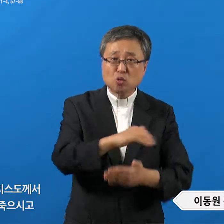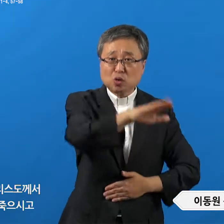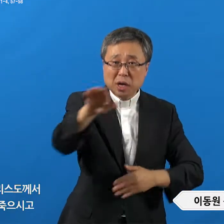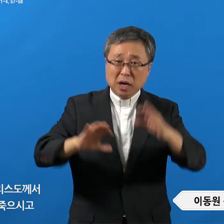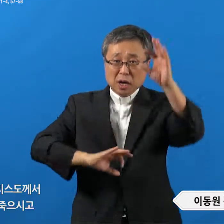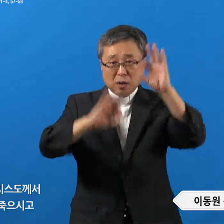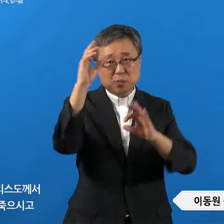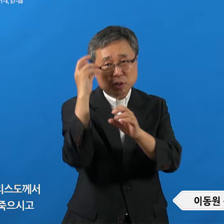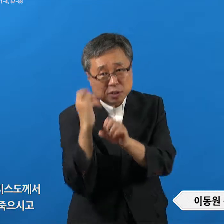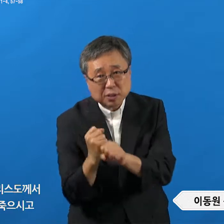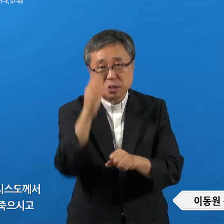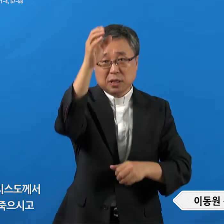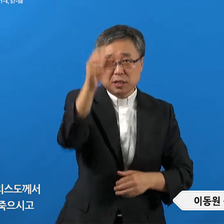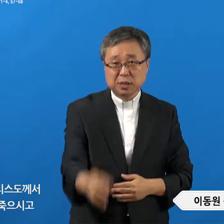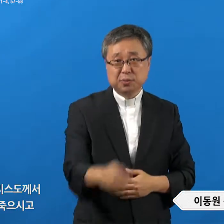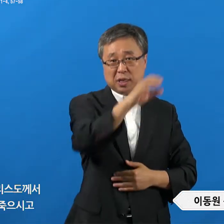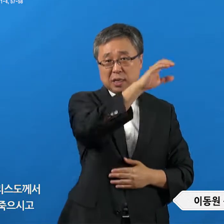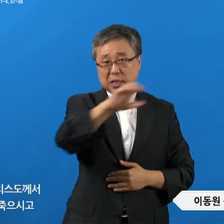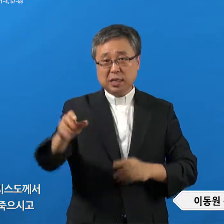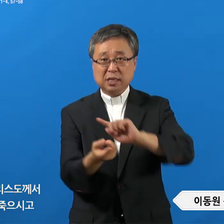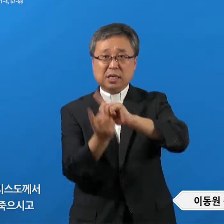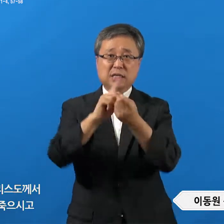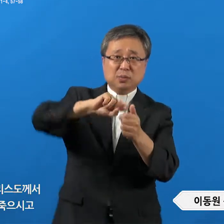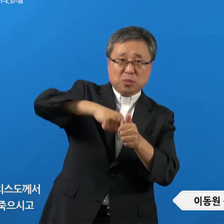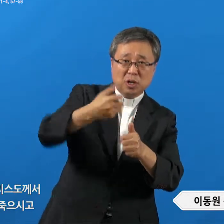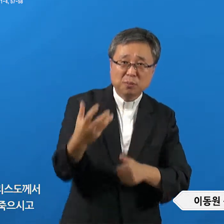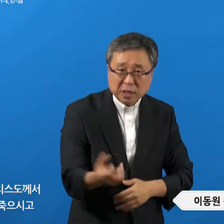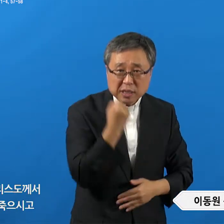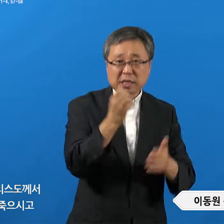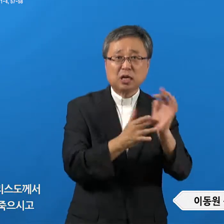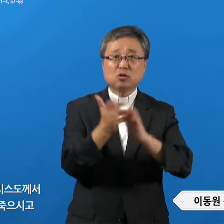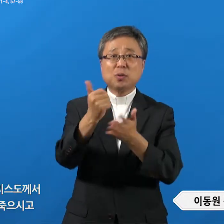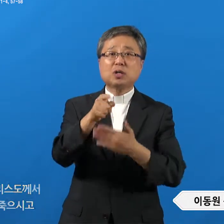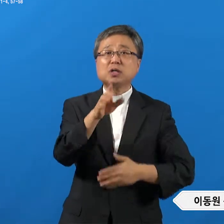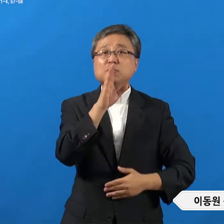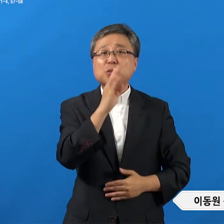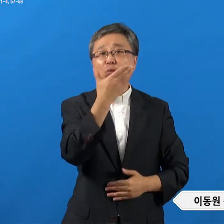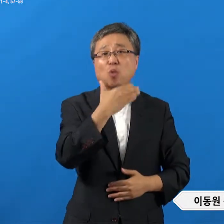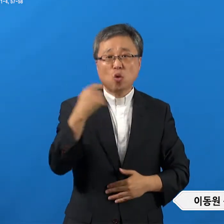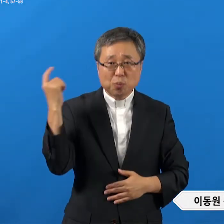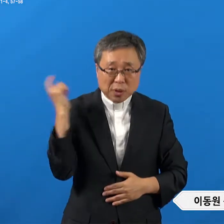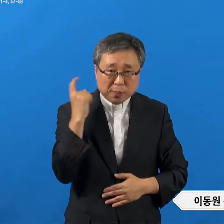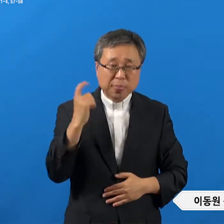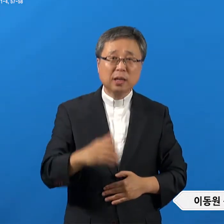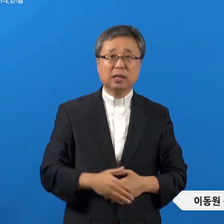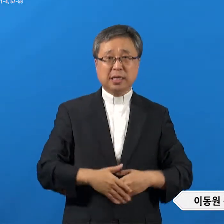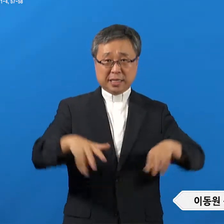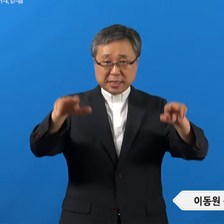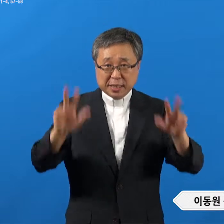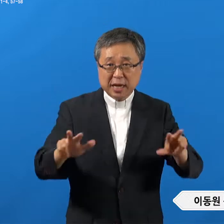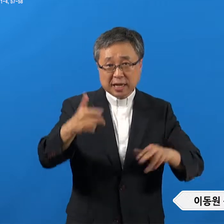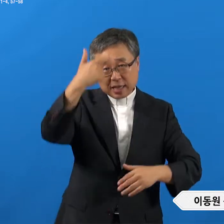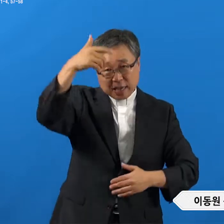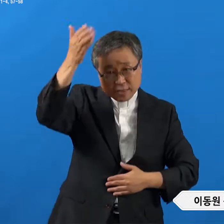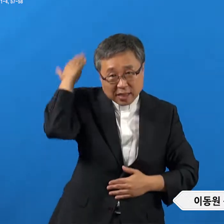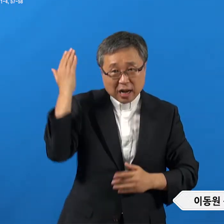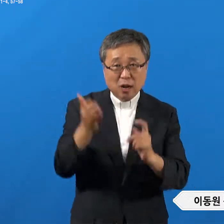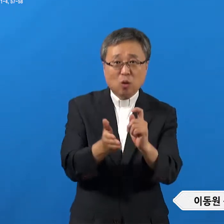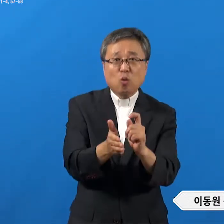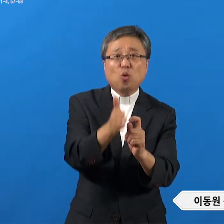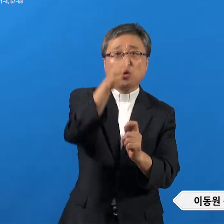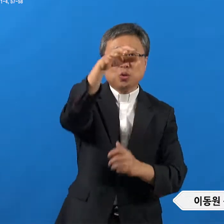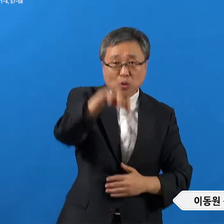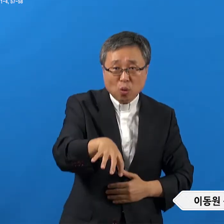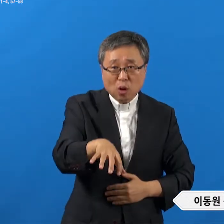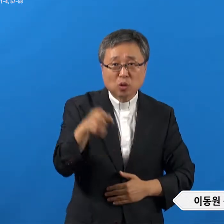짊어지고 십자가에서 대신 형벌받으신 예수님, 그것이 복음이라는 것입니다. 자, 그 당시 고린도와